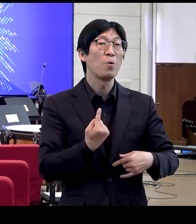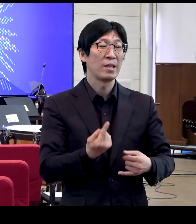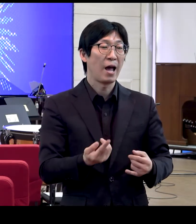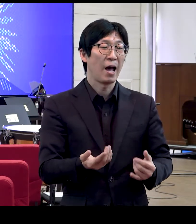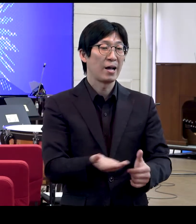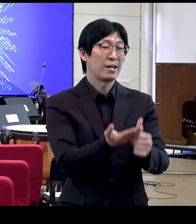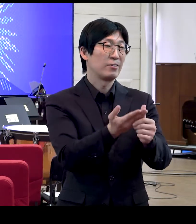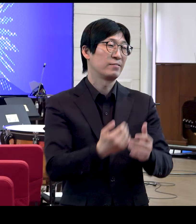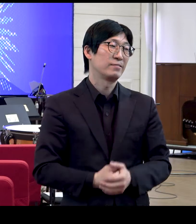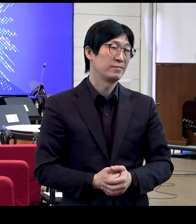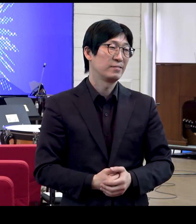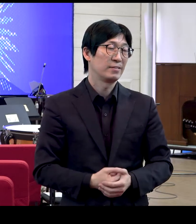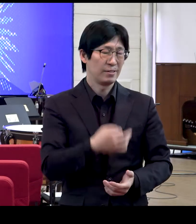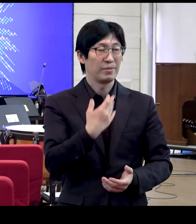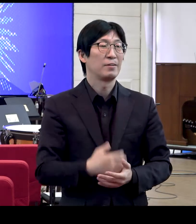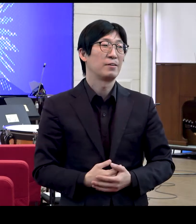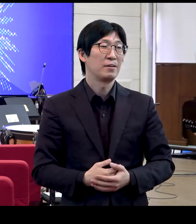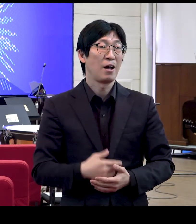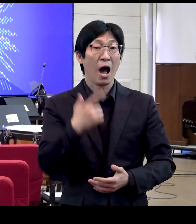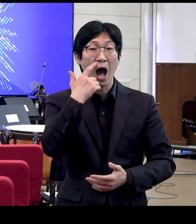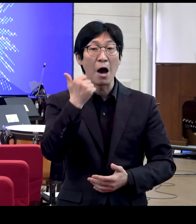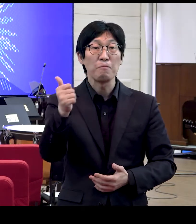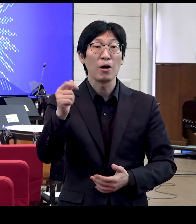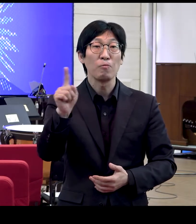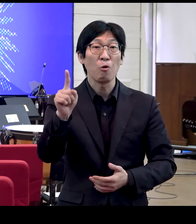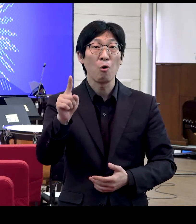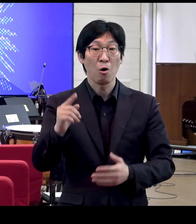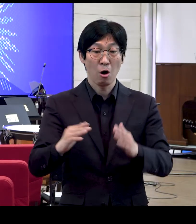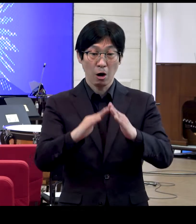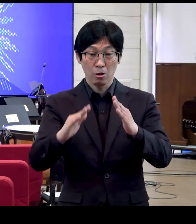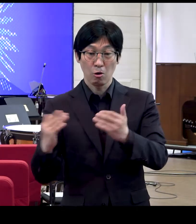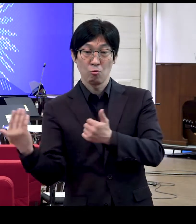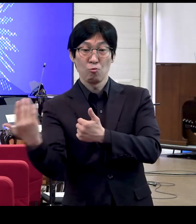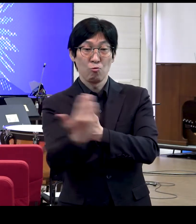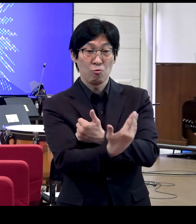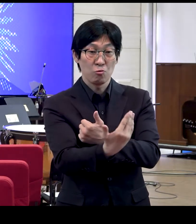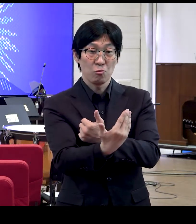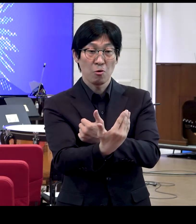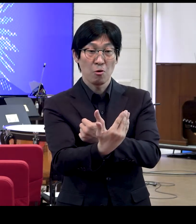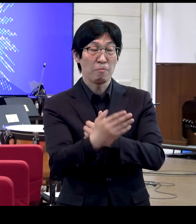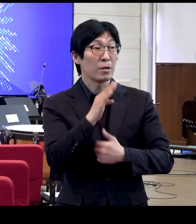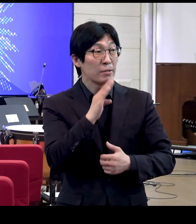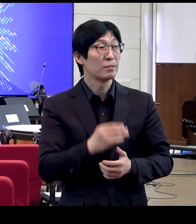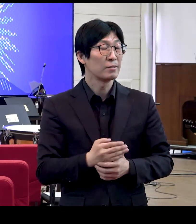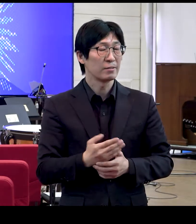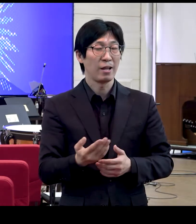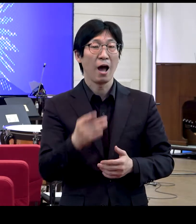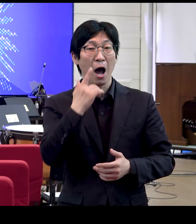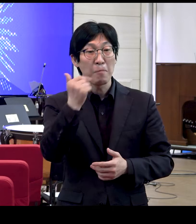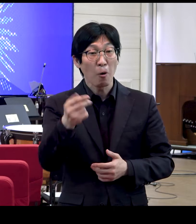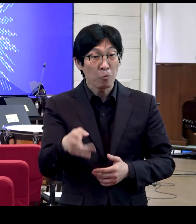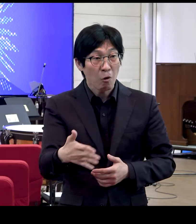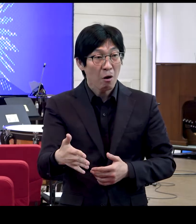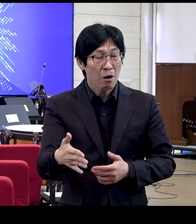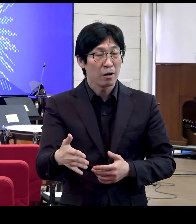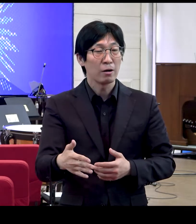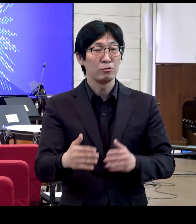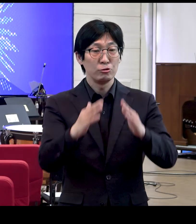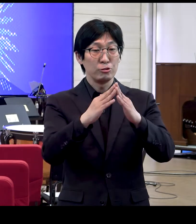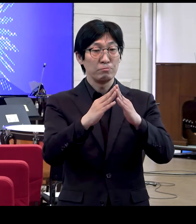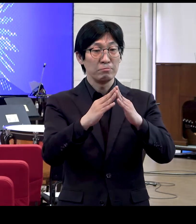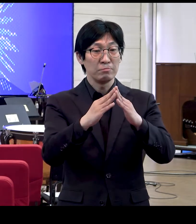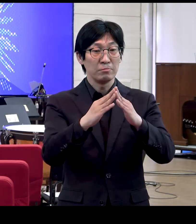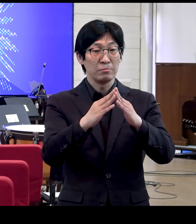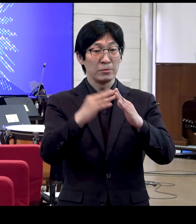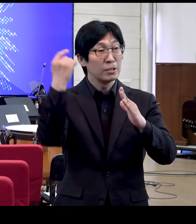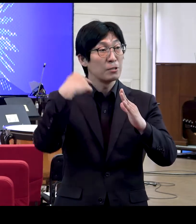여러분, 아버지는요, 가정의 울타리입니다. 그 가정에 아버지가 없다고 하는 것은 집으로 말하면 지붕이